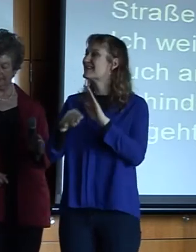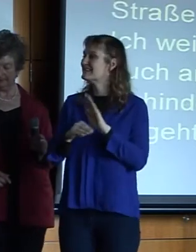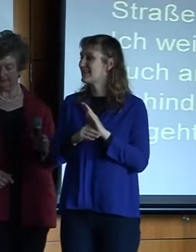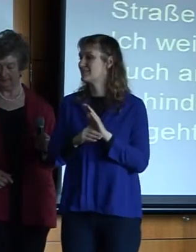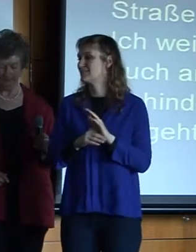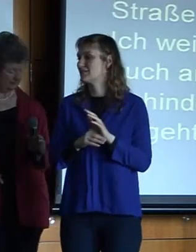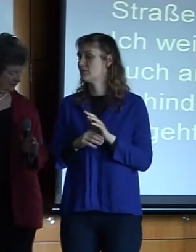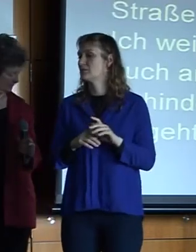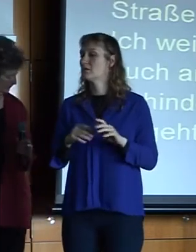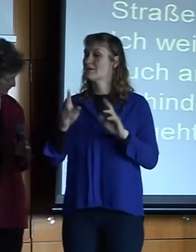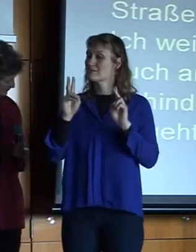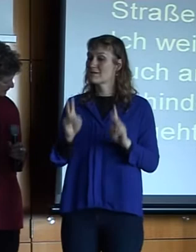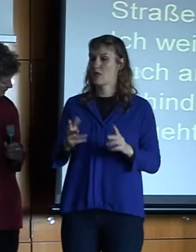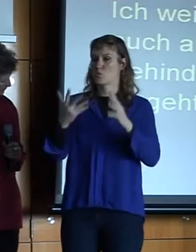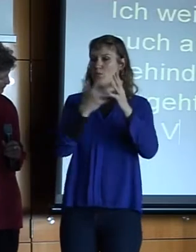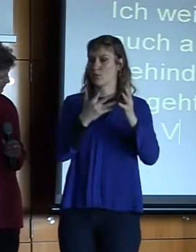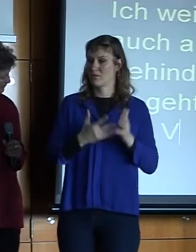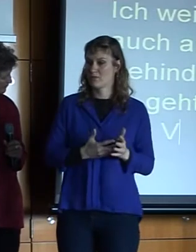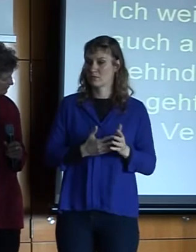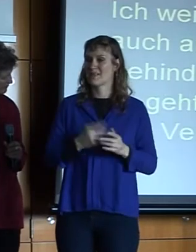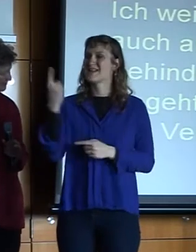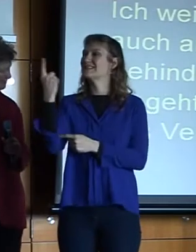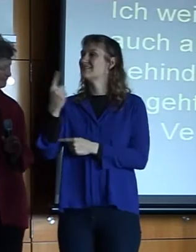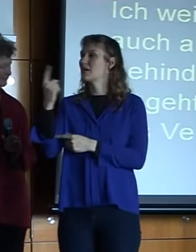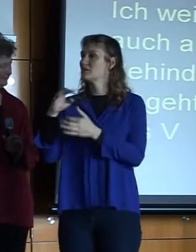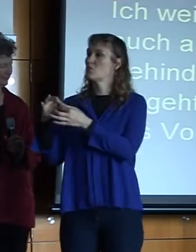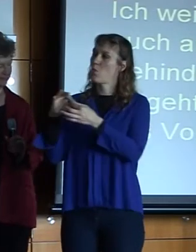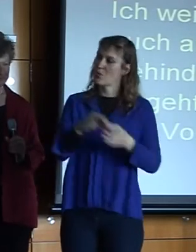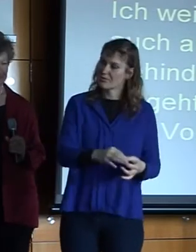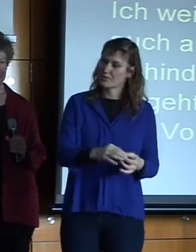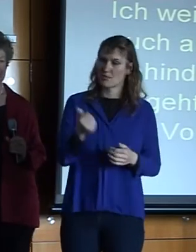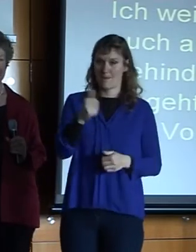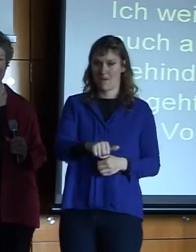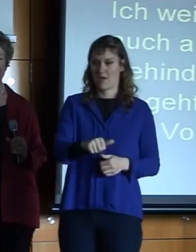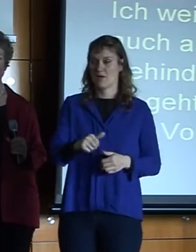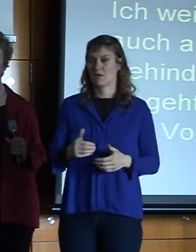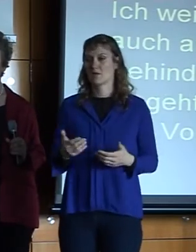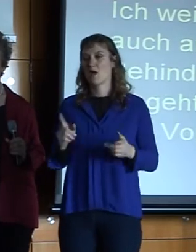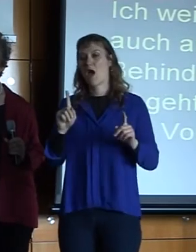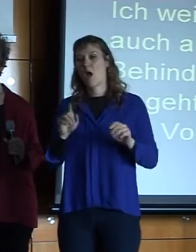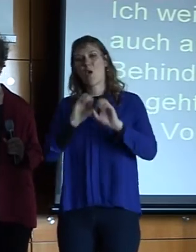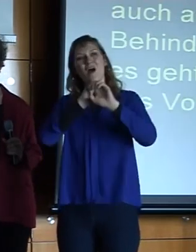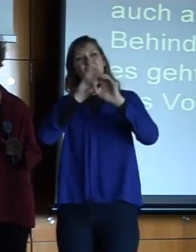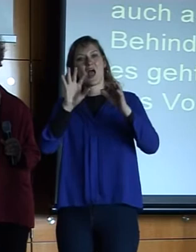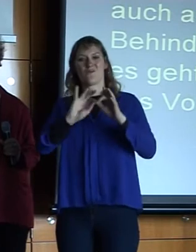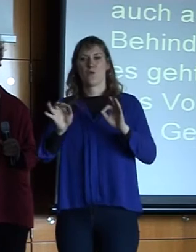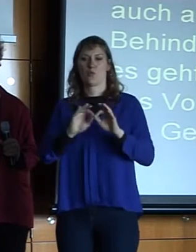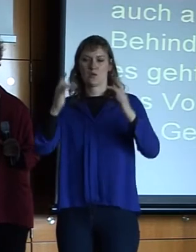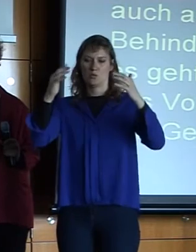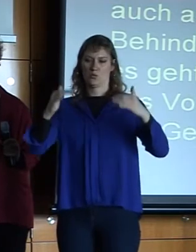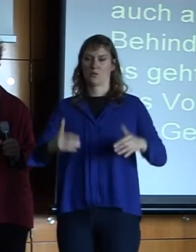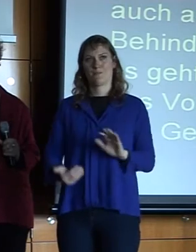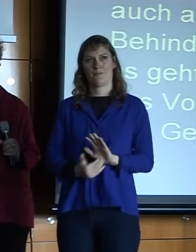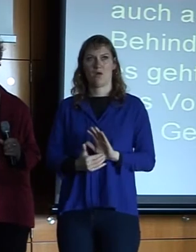die überprüfbar sein müssen, die Sanktionsbestimmungen haben und klar formuliert sein